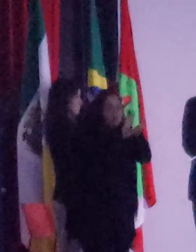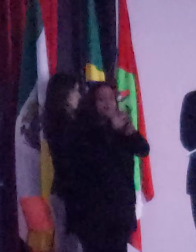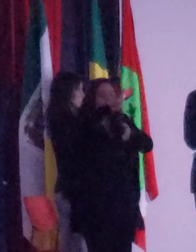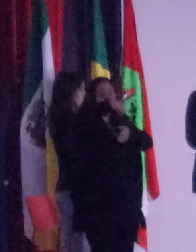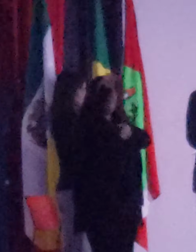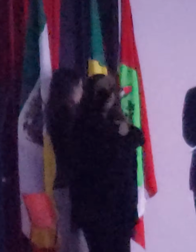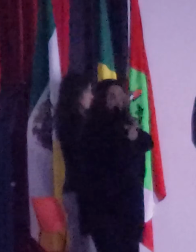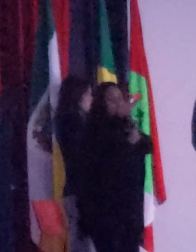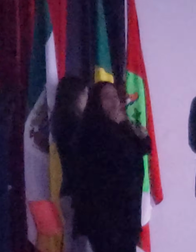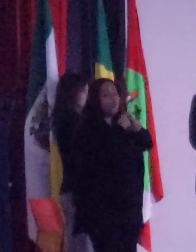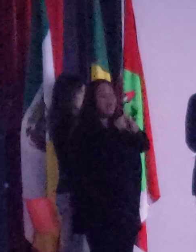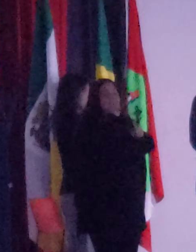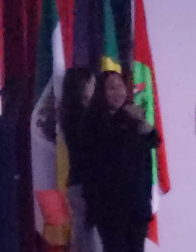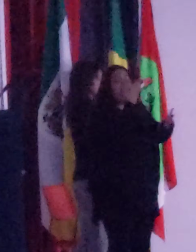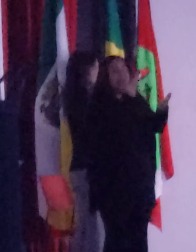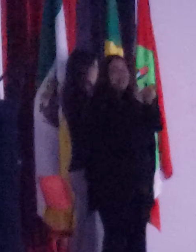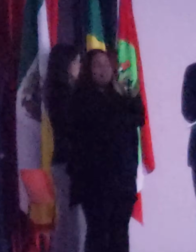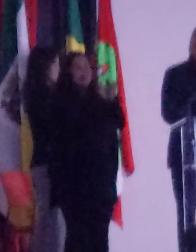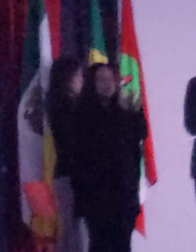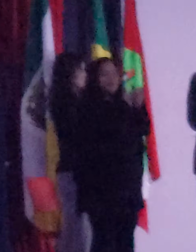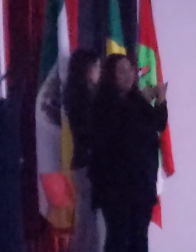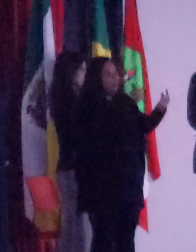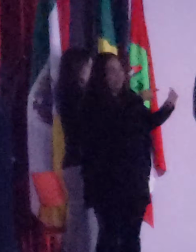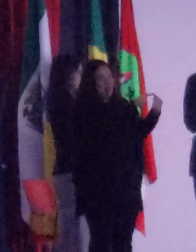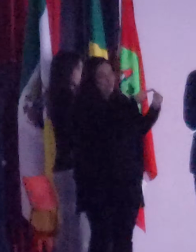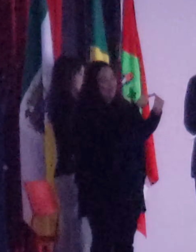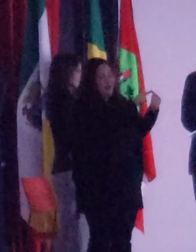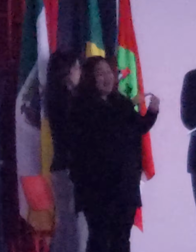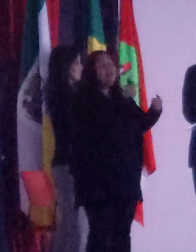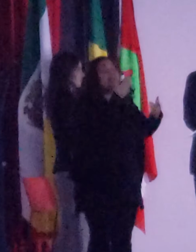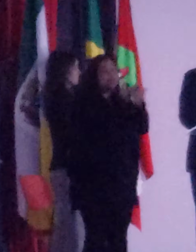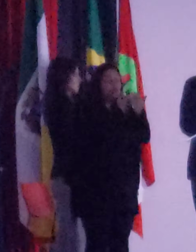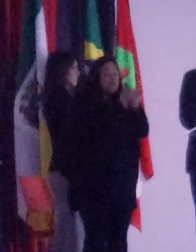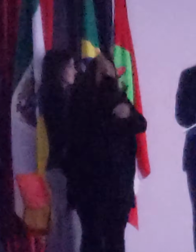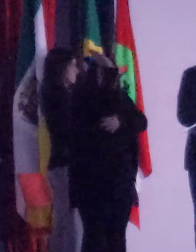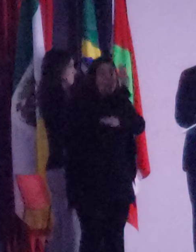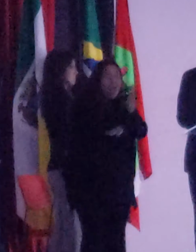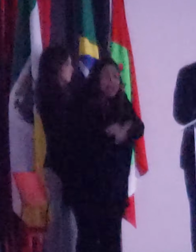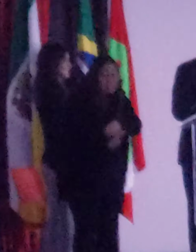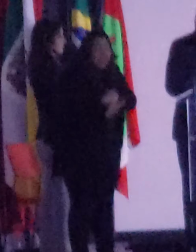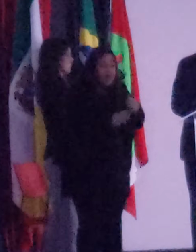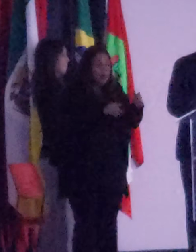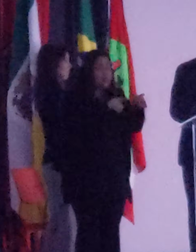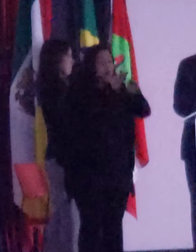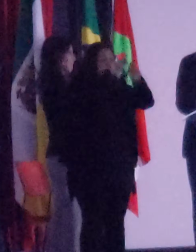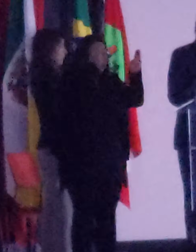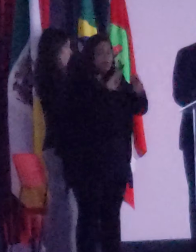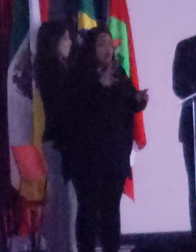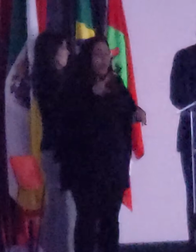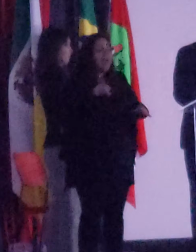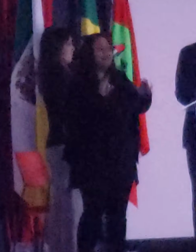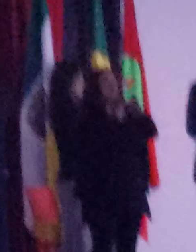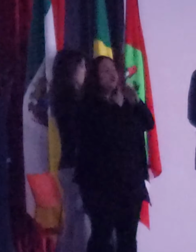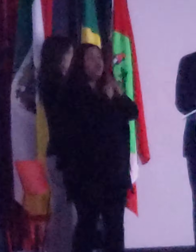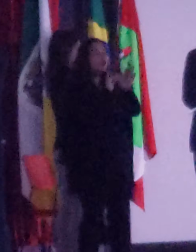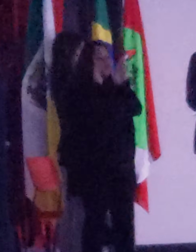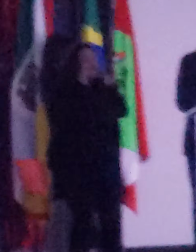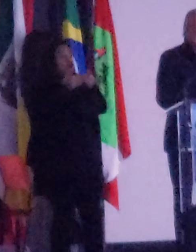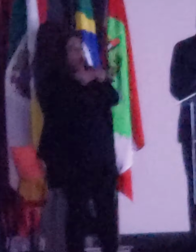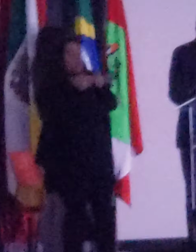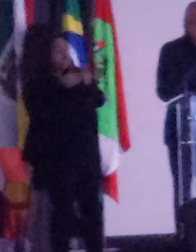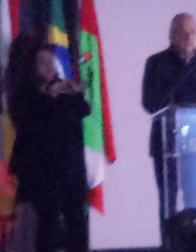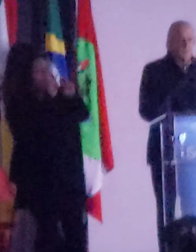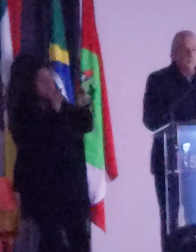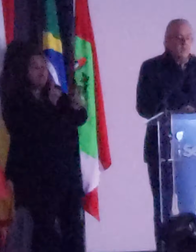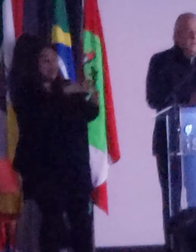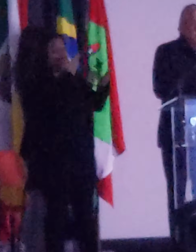ponta, porque é a função do Instituto Brasileiro de Museus, não é o Instituto Brasiliense de Museus. Então, com essas